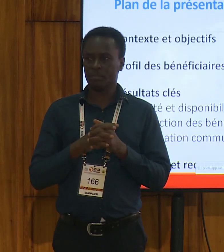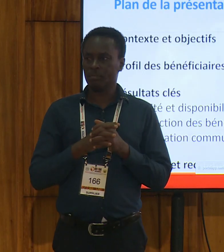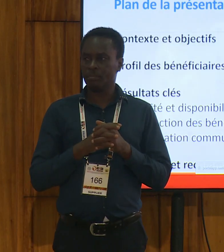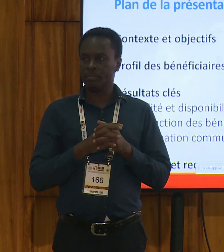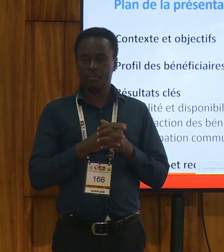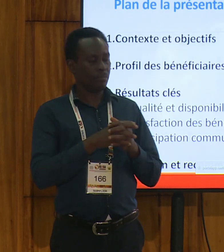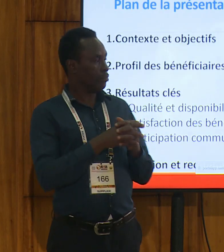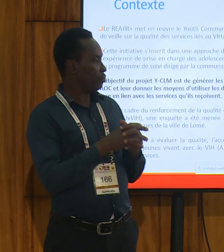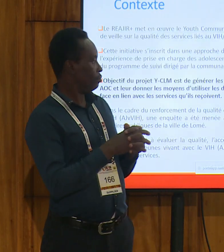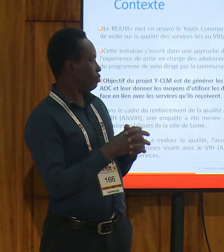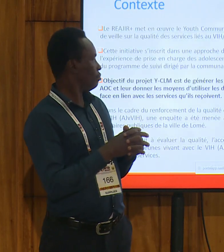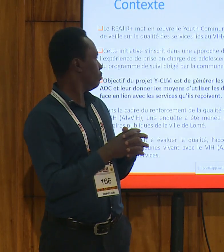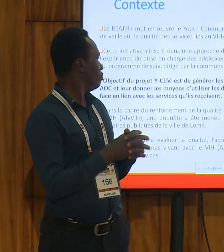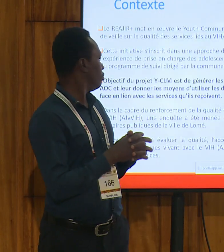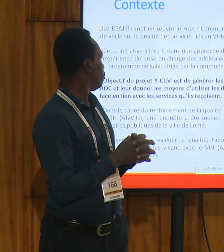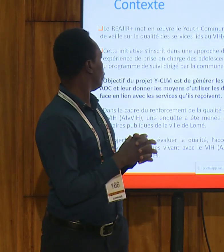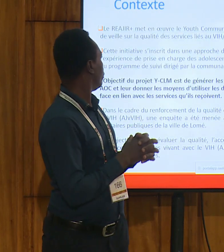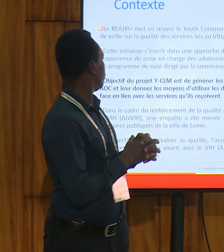Go again.